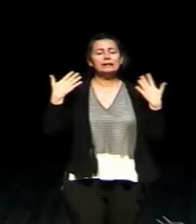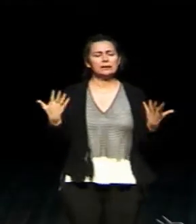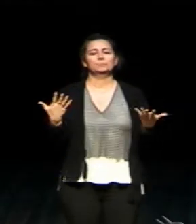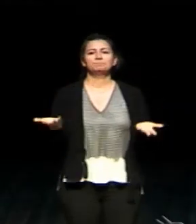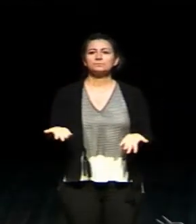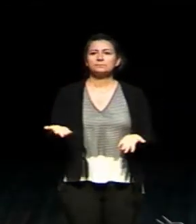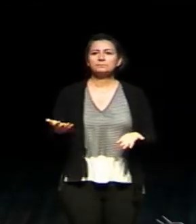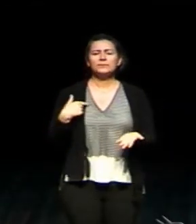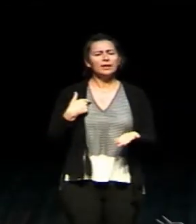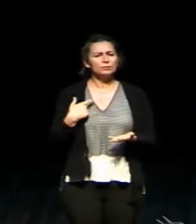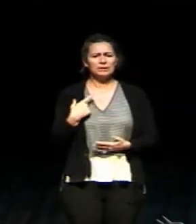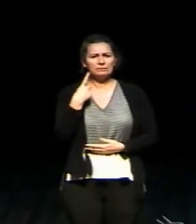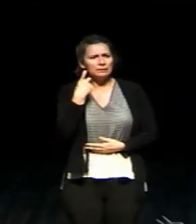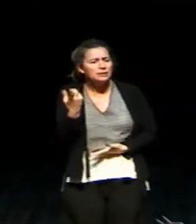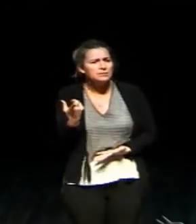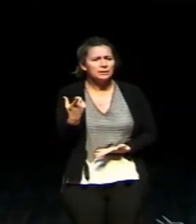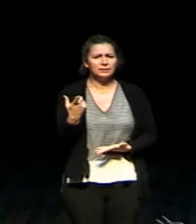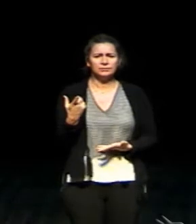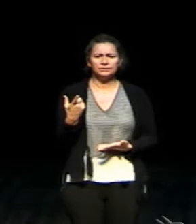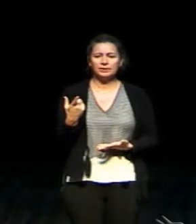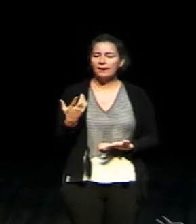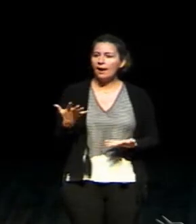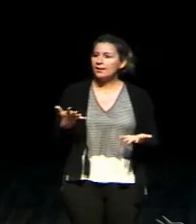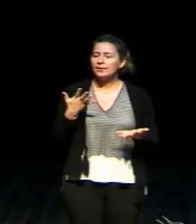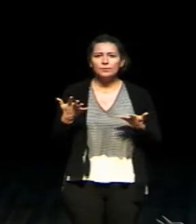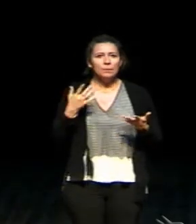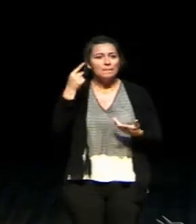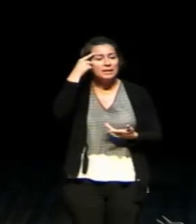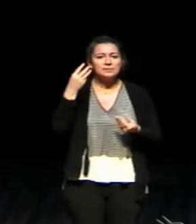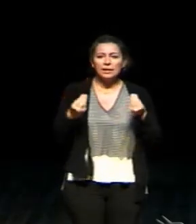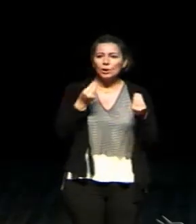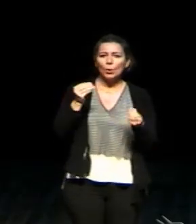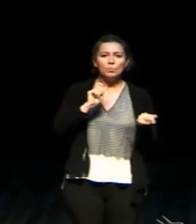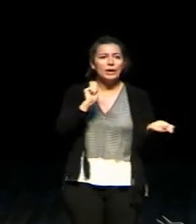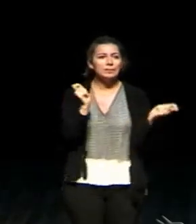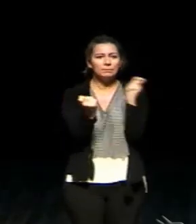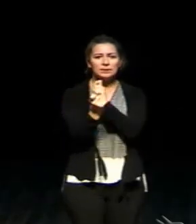se concretizado na pós-graduação os estudos também da Libras,